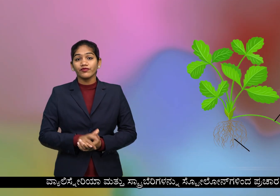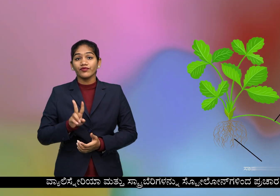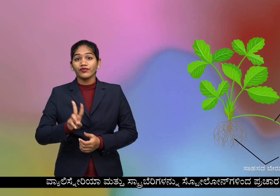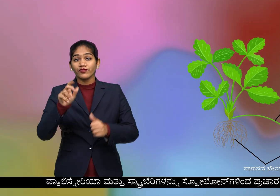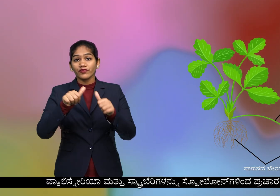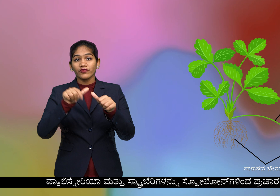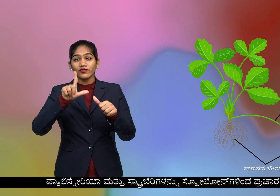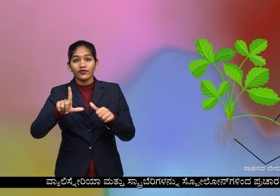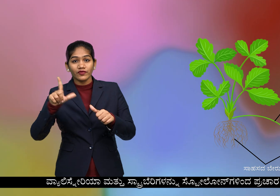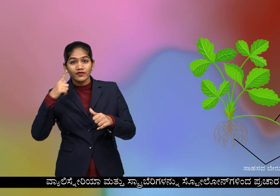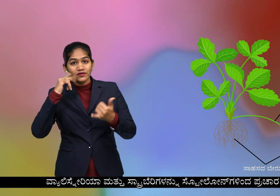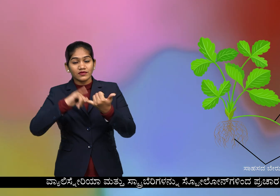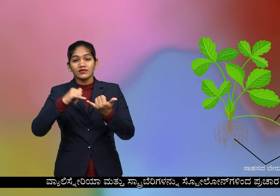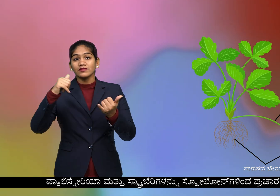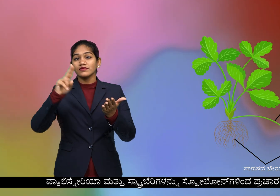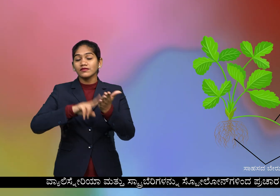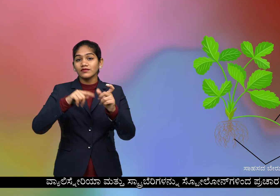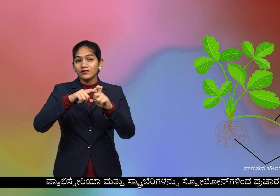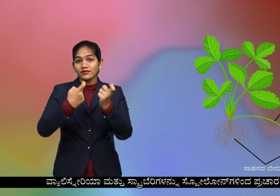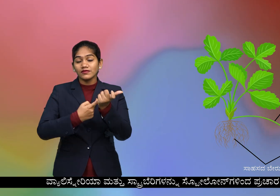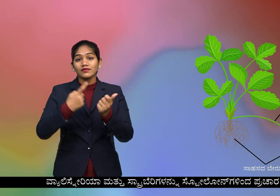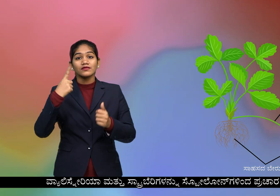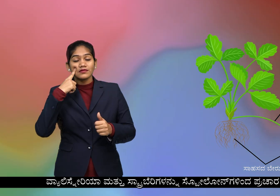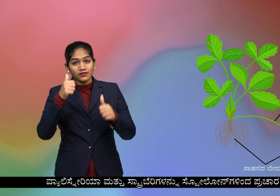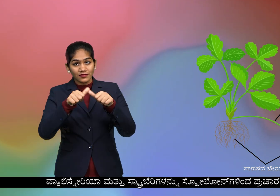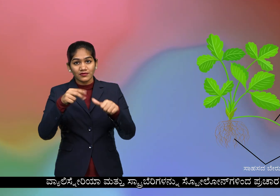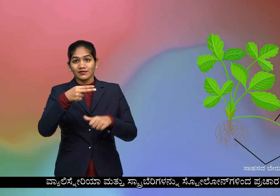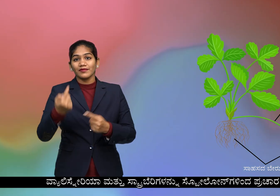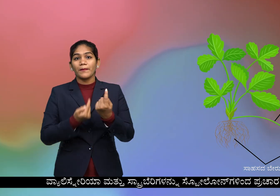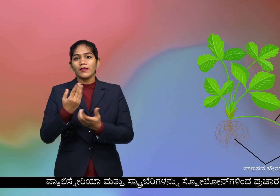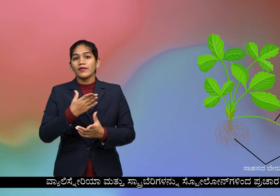ವ್ಯಾಲಿಸ್ನೇರಿಯಾ ಮತ್ತು ಸ್ಟ್ರಾಬೆರಿಗಳನ್ನ ಸ್ಟೋಲೋನ್ಗಳಿಂದ ಪ್ರಚಾರ ಮಾಡಲಾಗುತ್ತೆ.